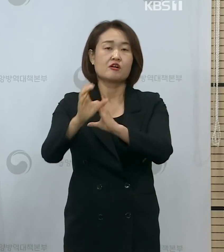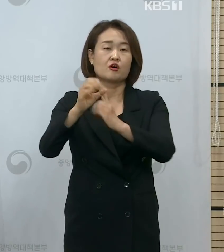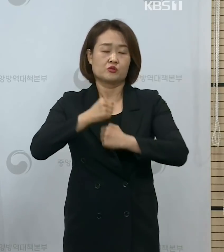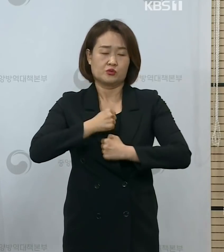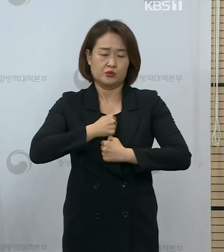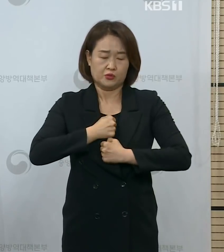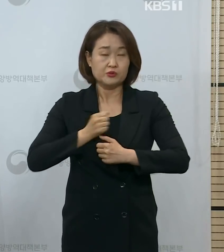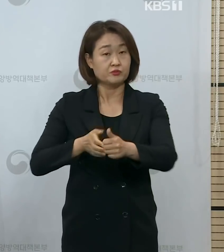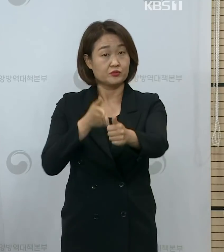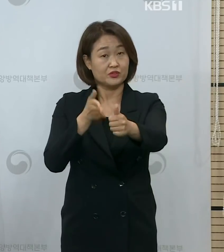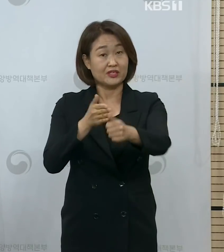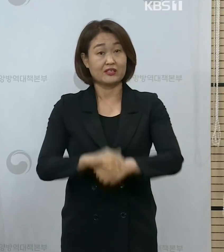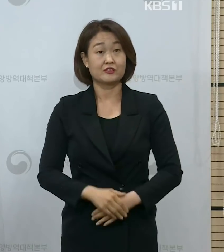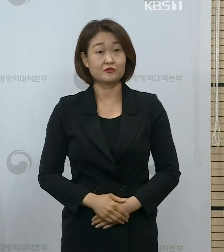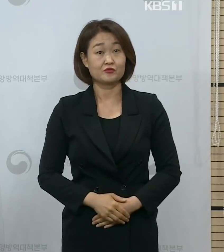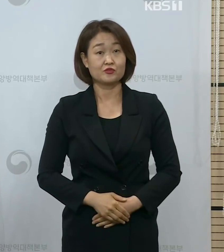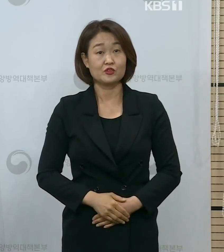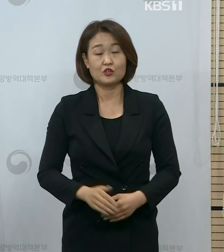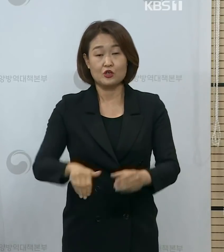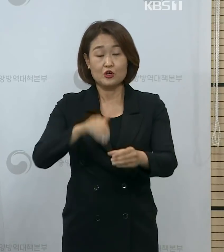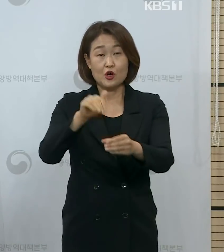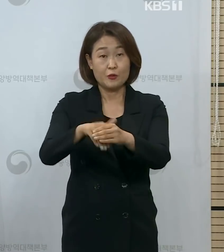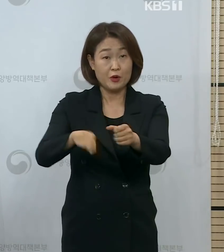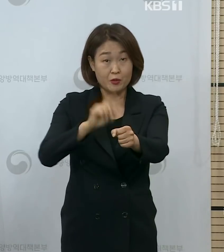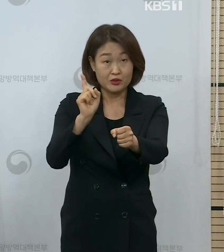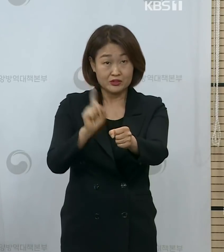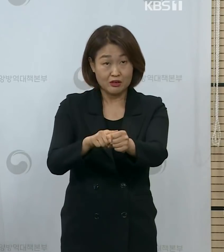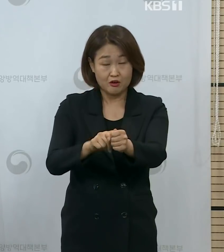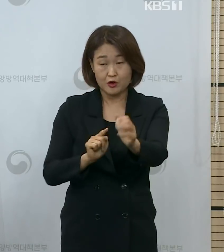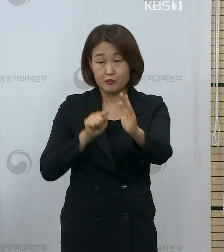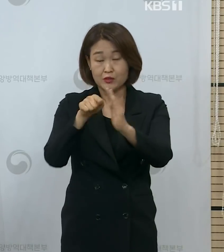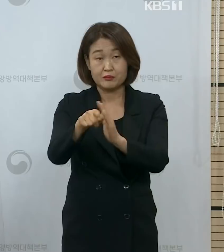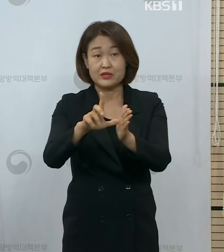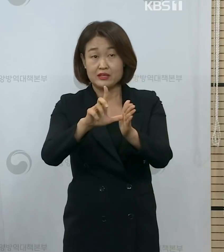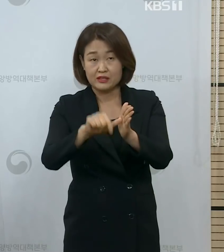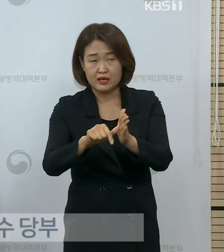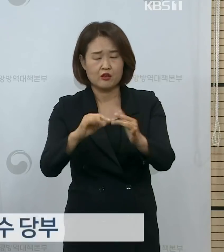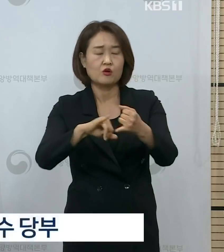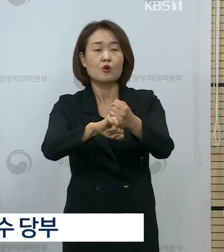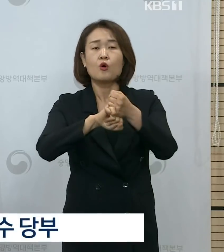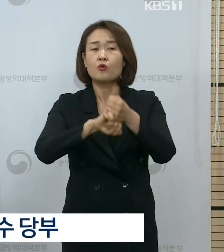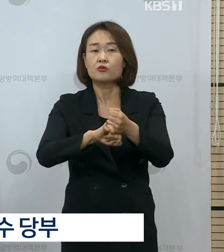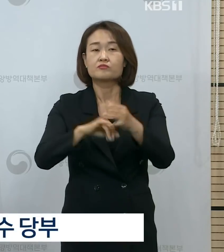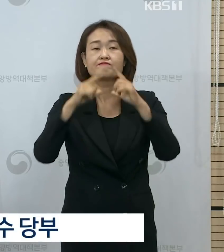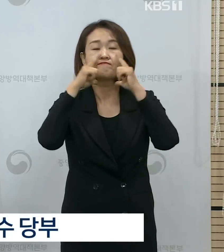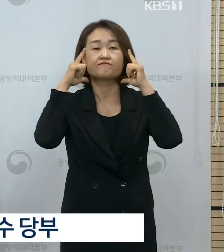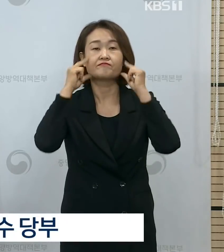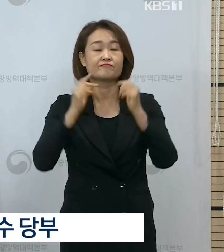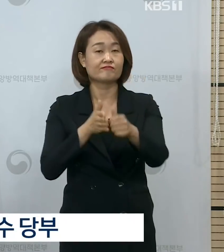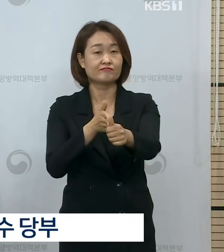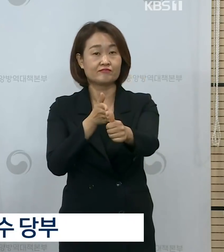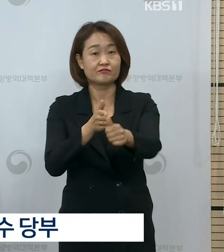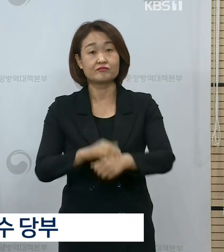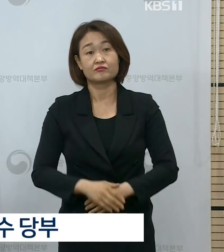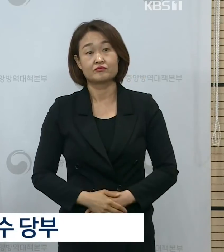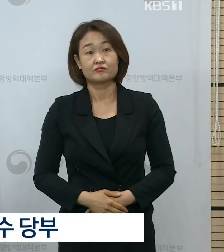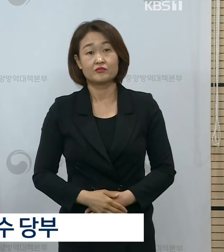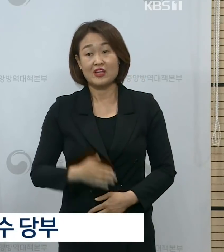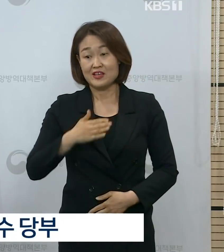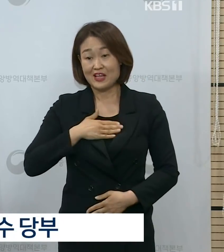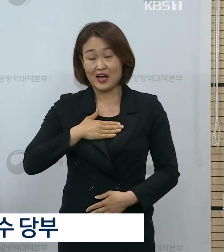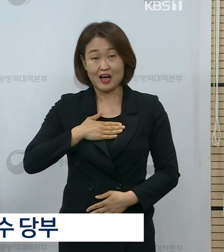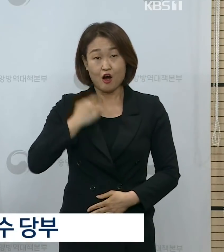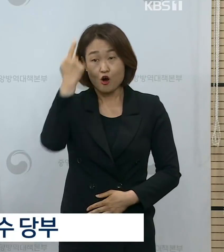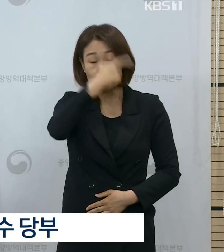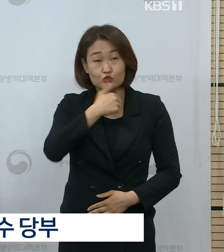드립니다. 먼저 투표를 위해 사전투표소를 방문할 경우에는 반드시 마스크를 착용해 주시길 바랍니다. 본인 확인을